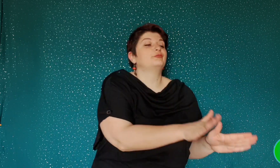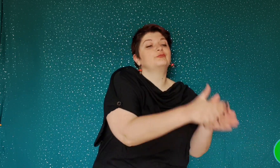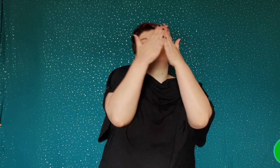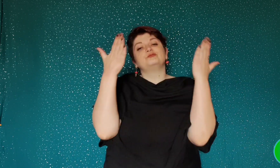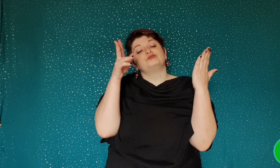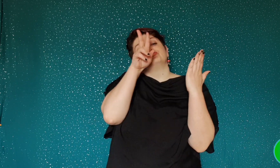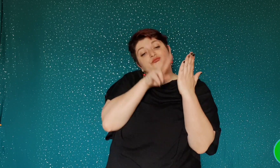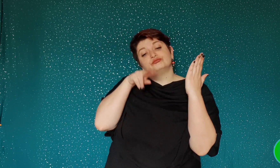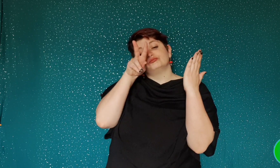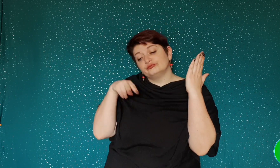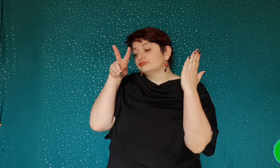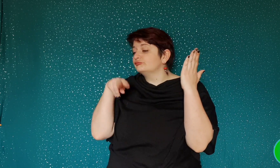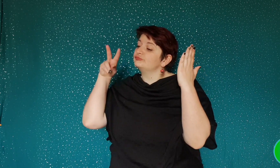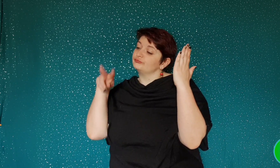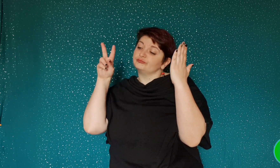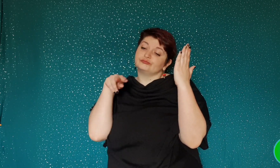pris un livre et lus quelques instants.